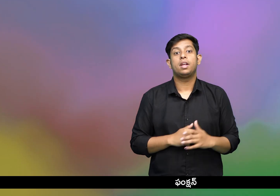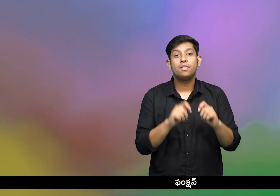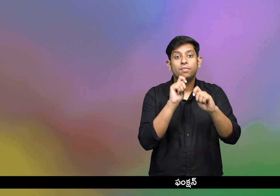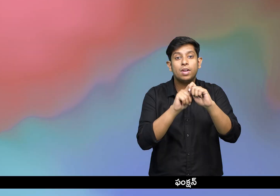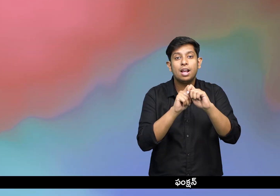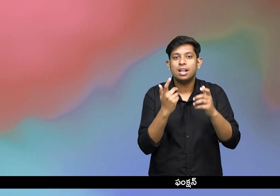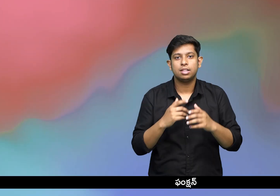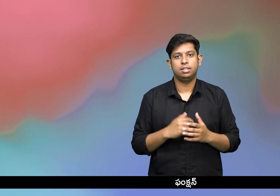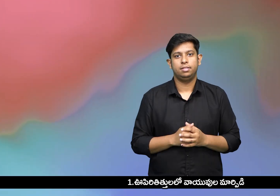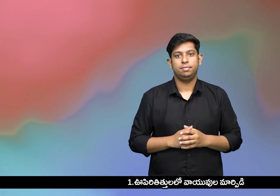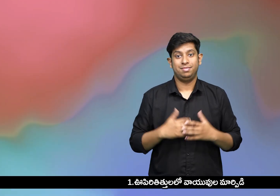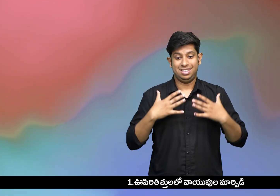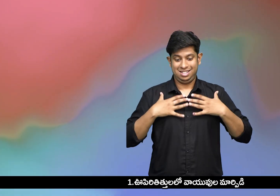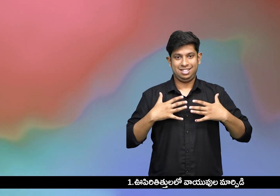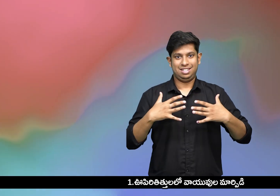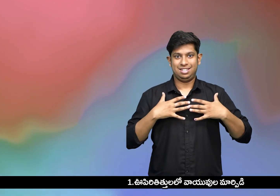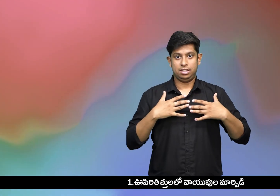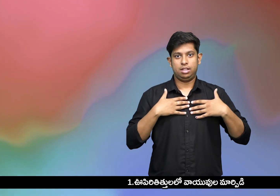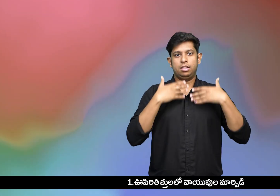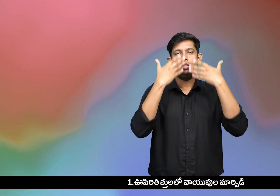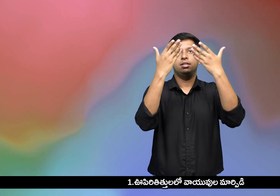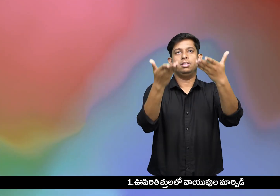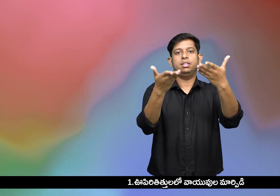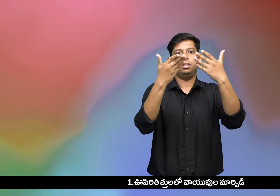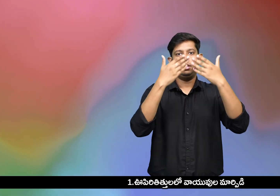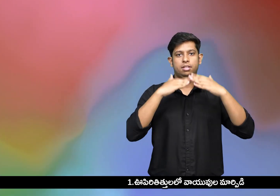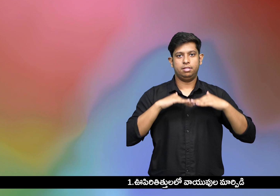ఫంక్షన్ 1. ఊపిరితిత్తులలో వాయువుల మార్పిడి.